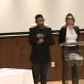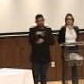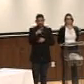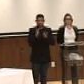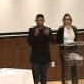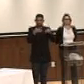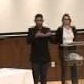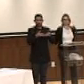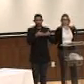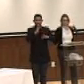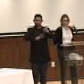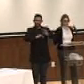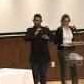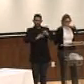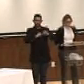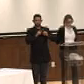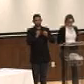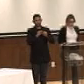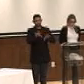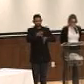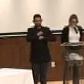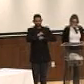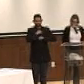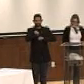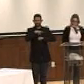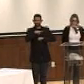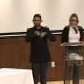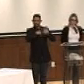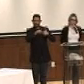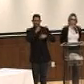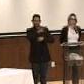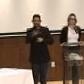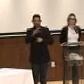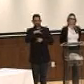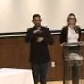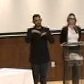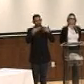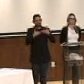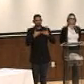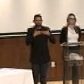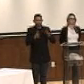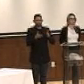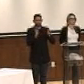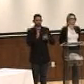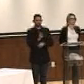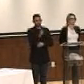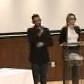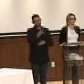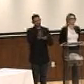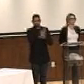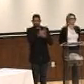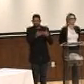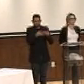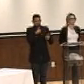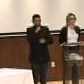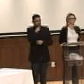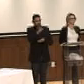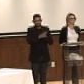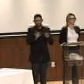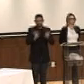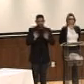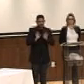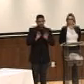profissão, faz parte do desafio que a gente aceitou e a gente se coloca à disposição sempre. Gostando ou não, querendo ou